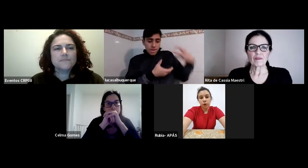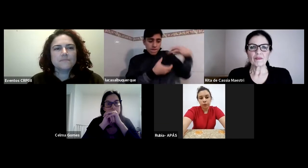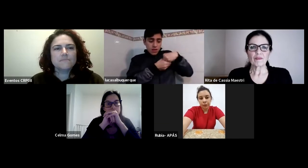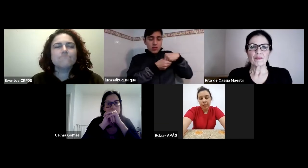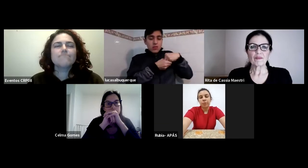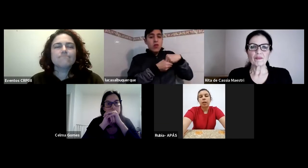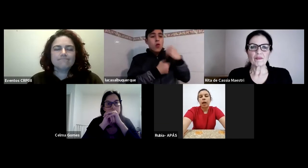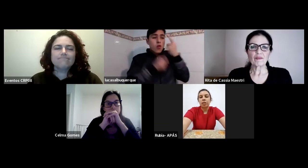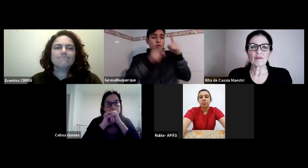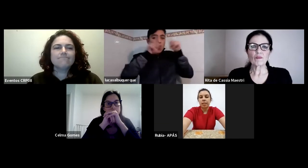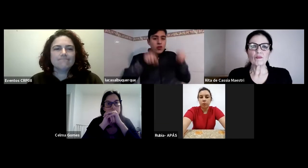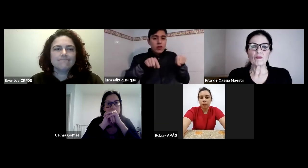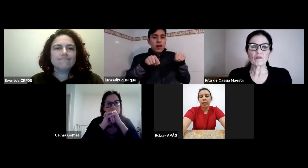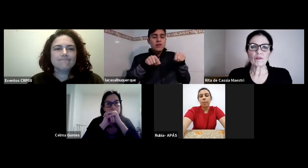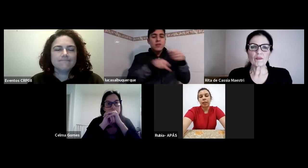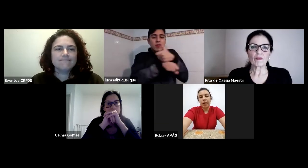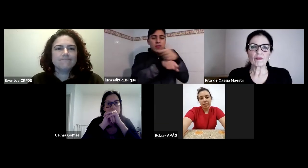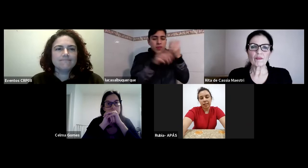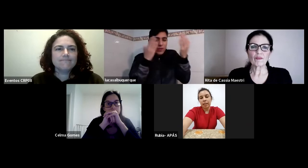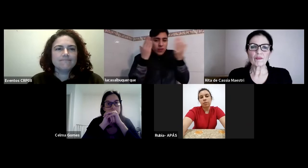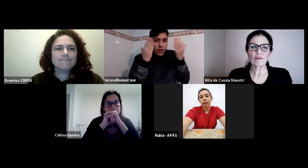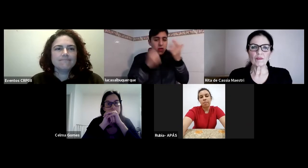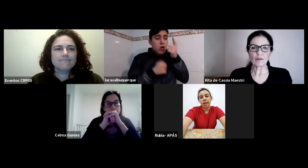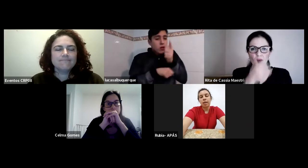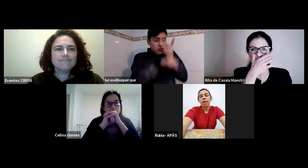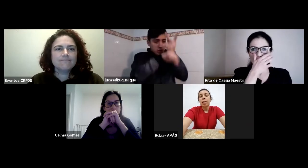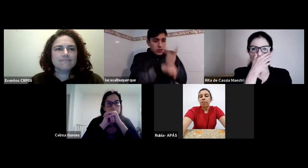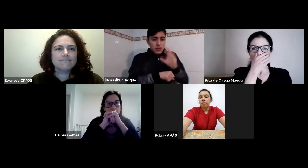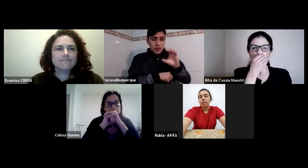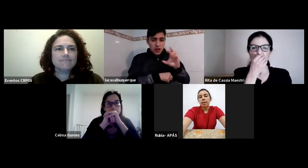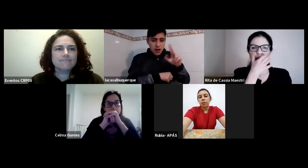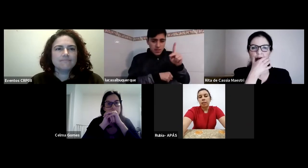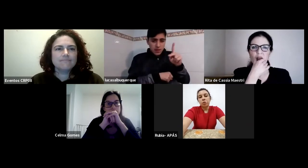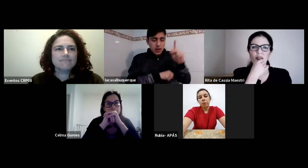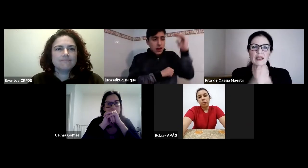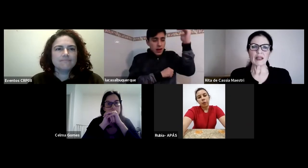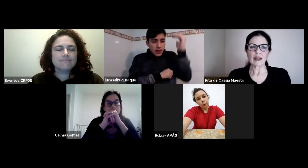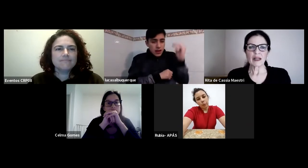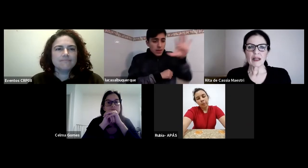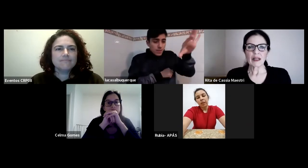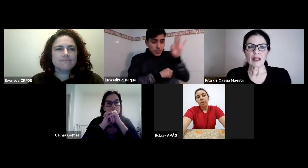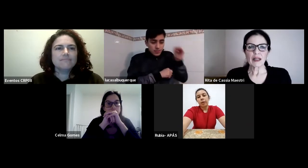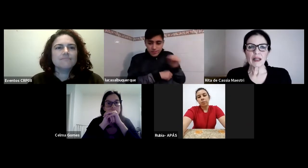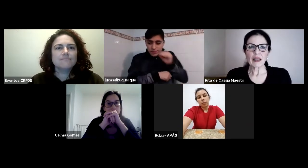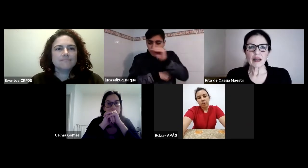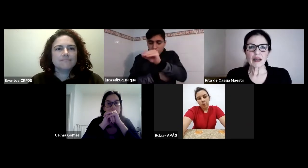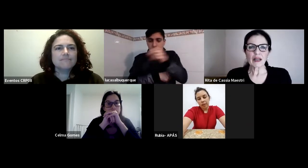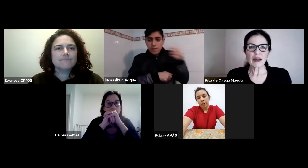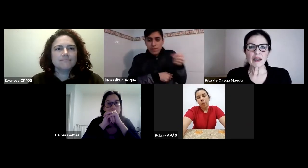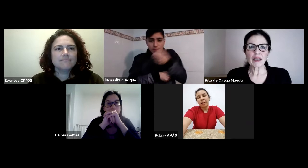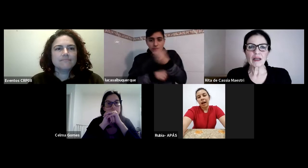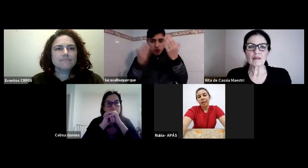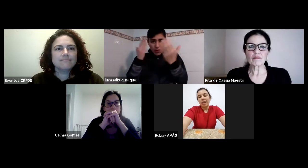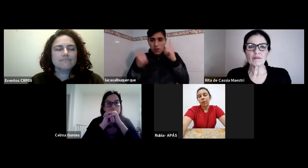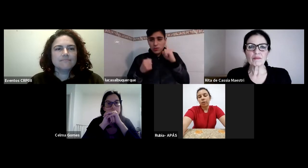de psicologia. A gente fez a busca lá pela lista, né, do CRP e vamos iniciar o atendimento em outubro. Esperamos contribuir